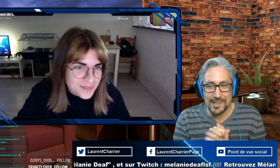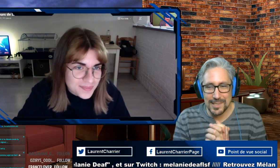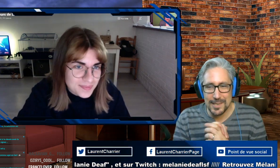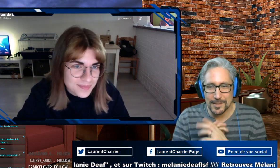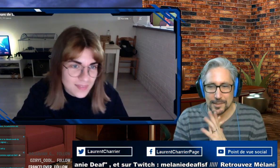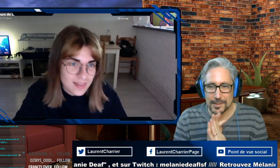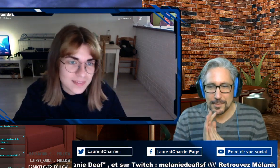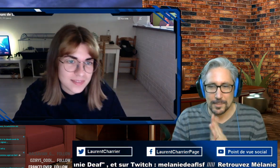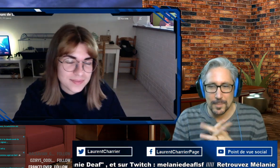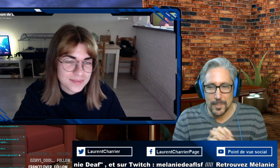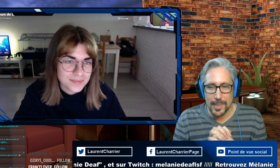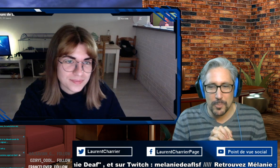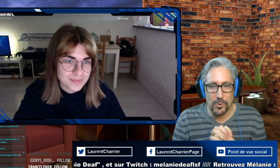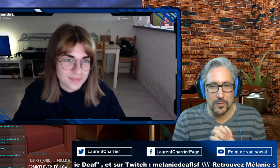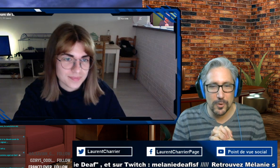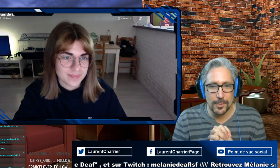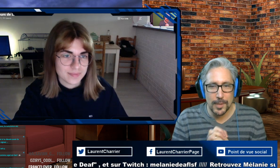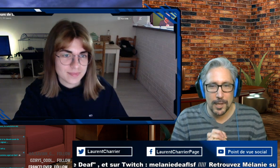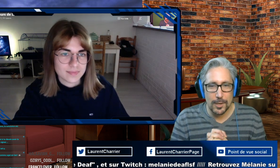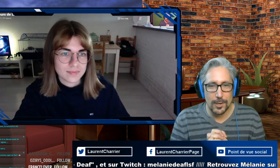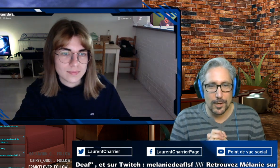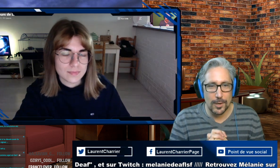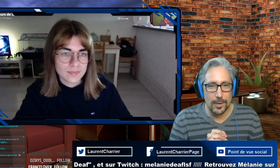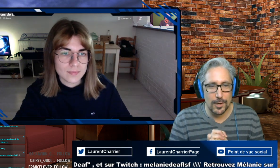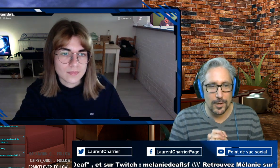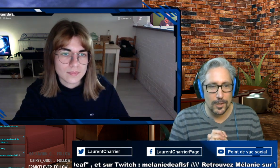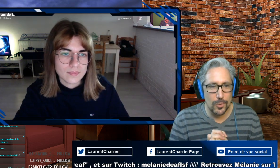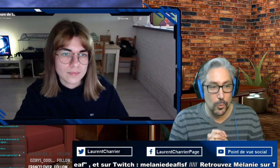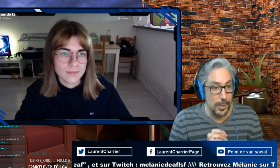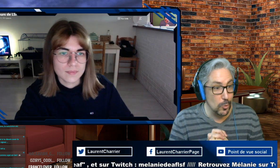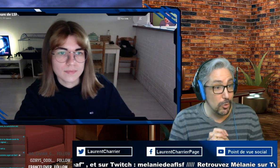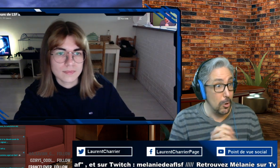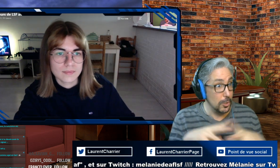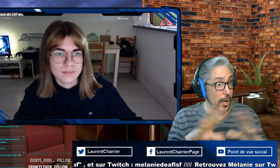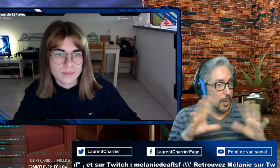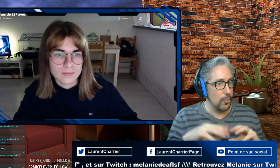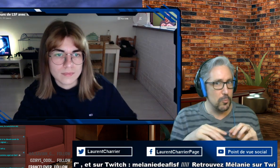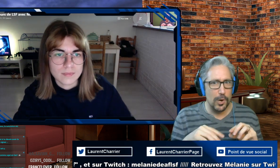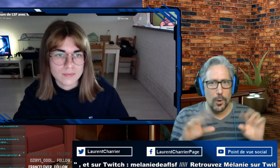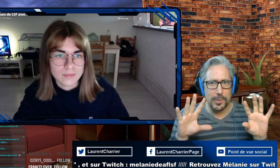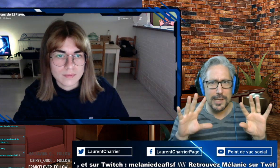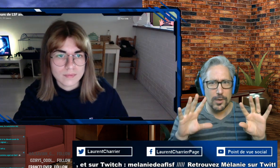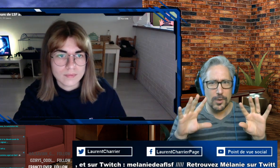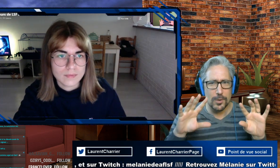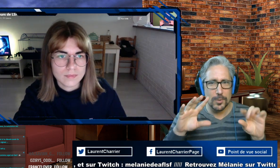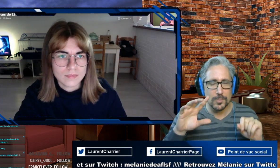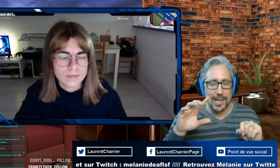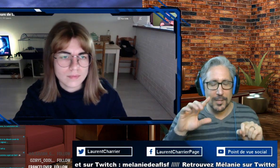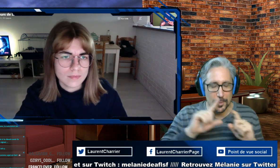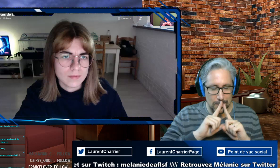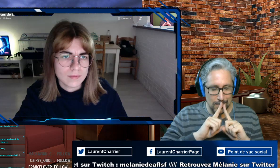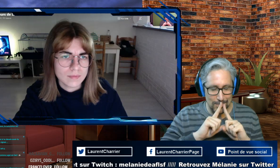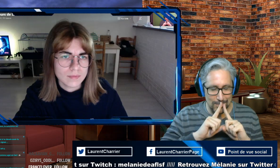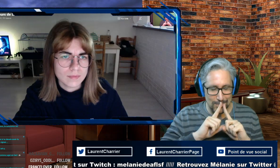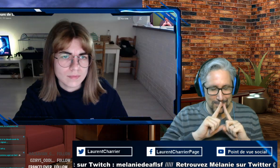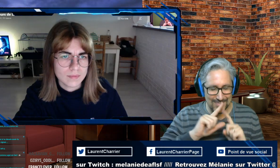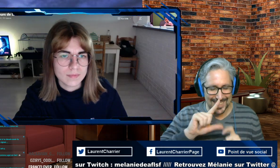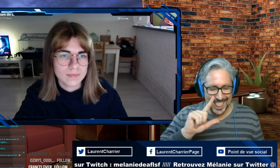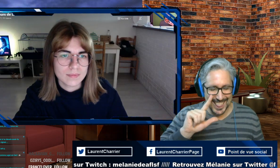Merci beaucoup Cindy pour le follow. Donc on est nombreux, hein. Il y a beaucoup moins. Là on est attends.